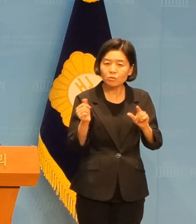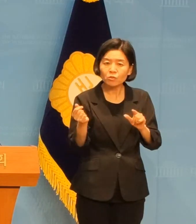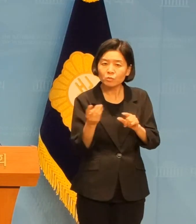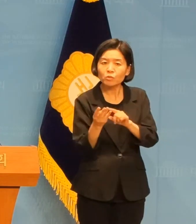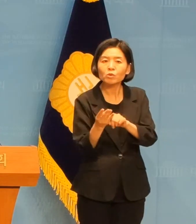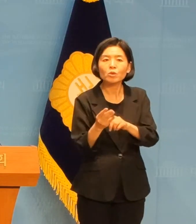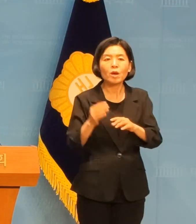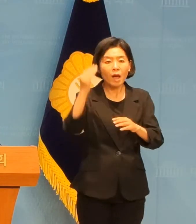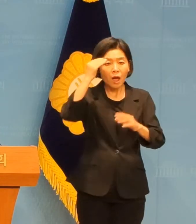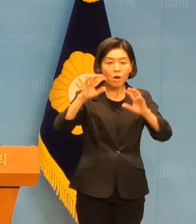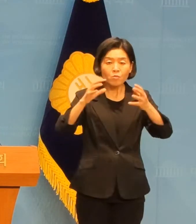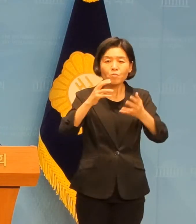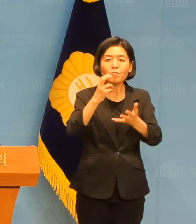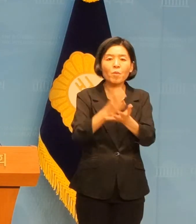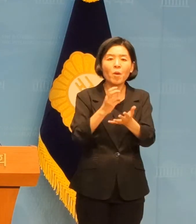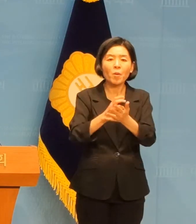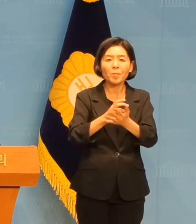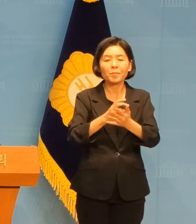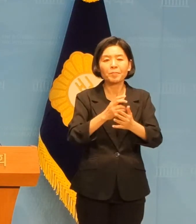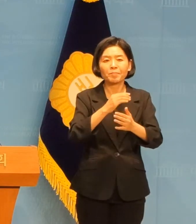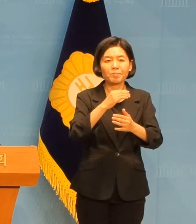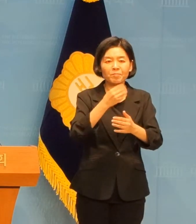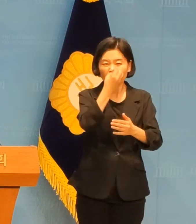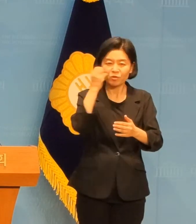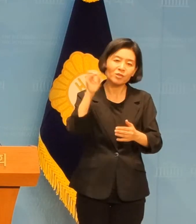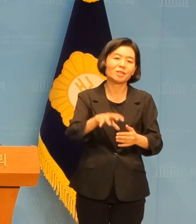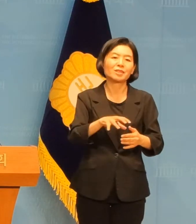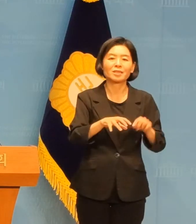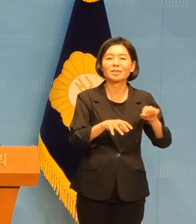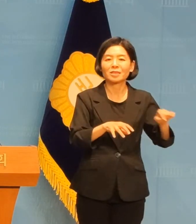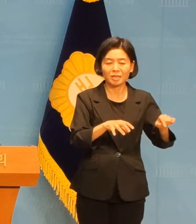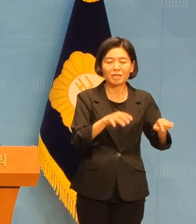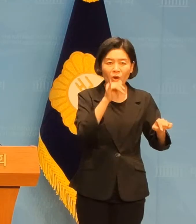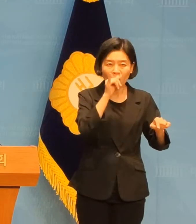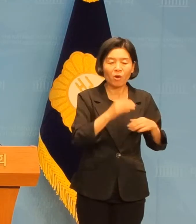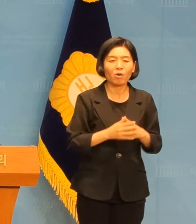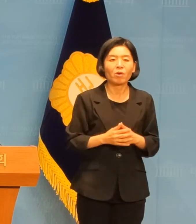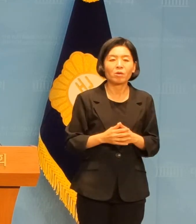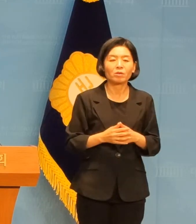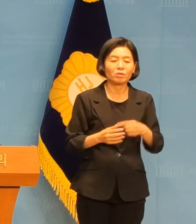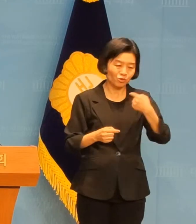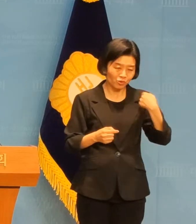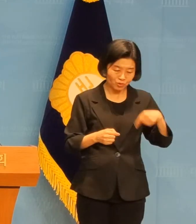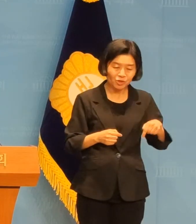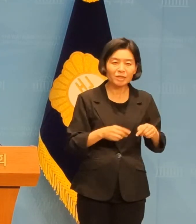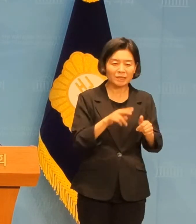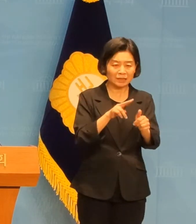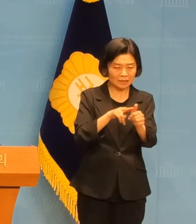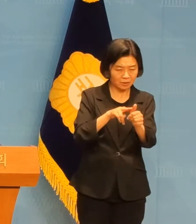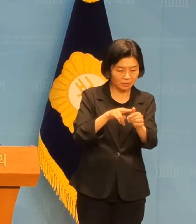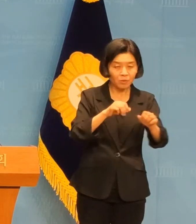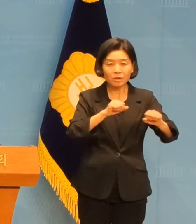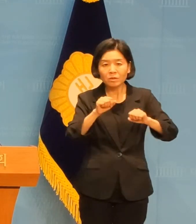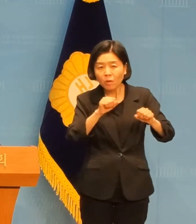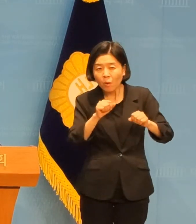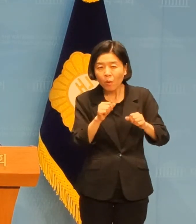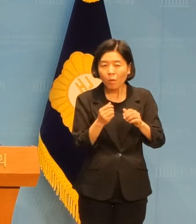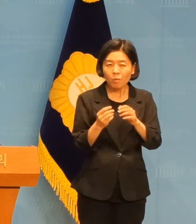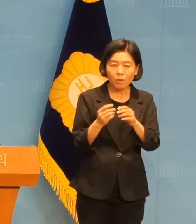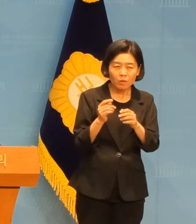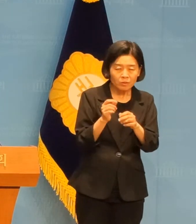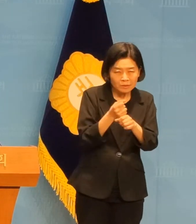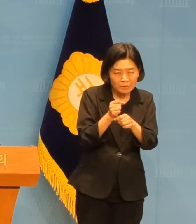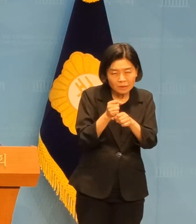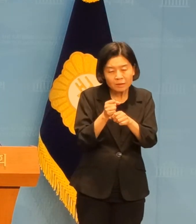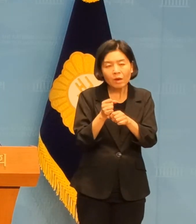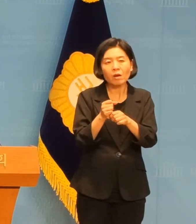대한민국 국법 질서를 대놓고 무시하고 있습니다. 중국인의 간첩 활동도 나날이 교묘해지고